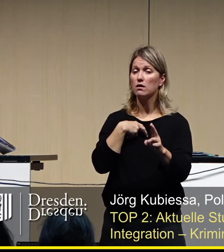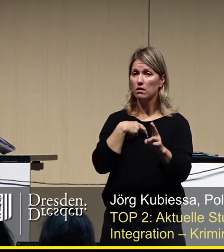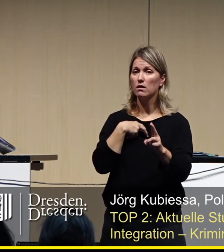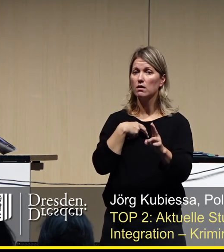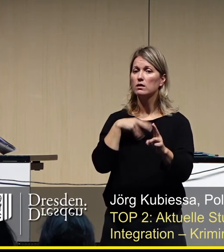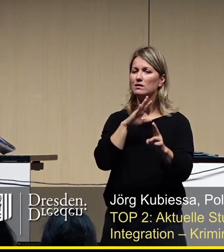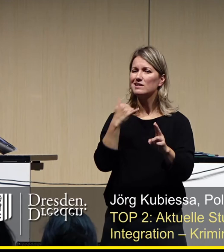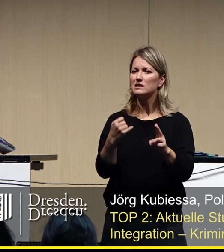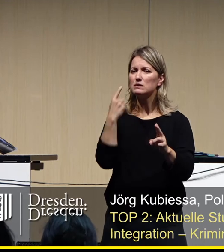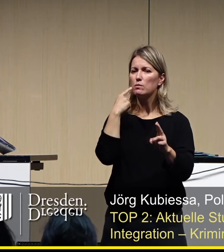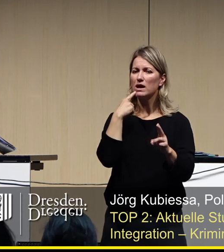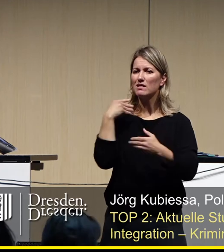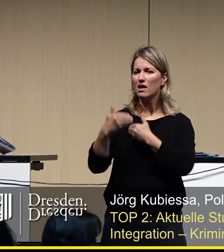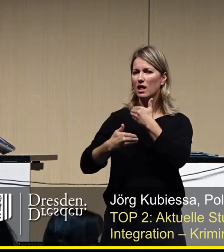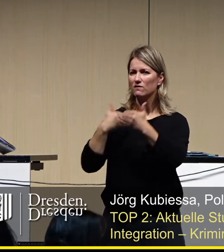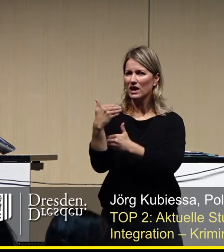aktuellen Entwicklung.